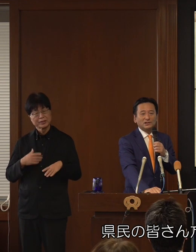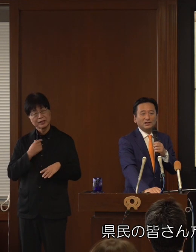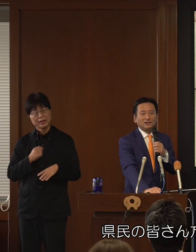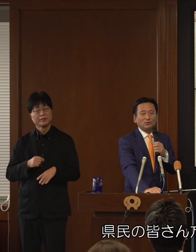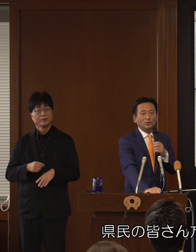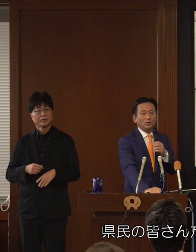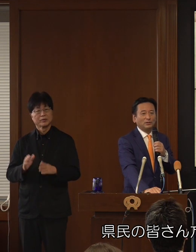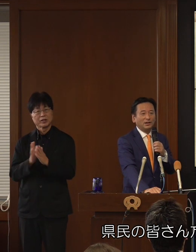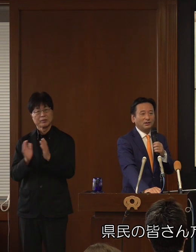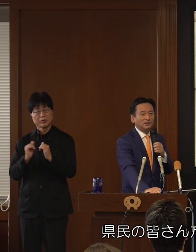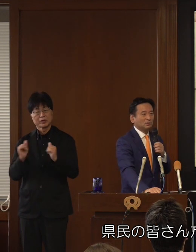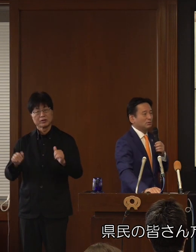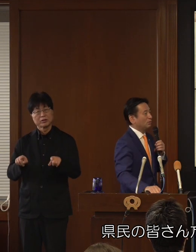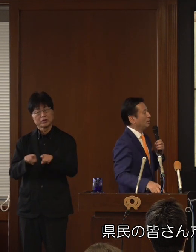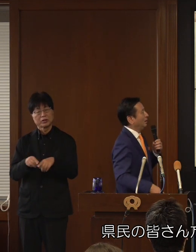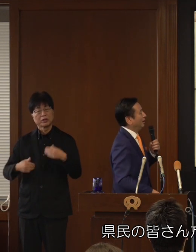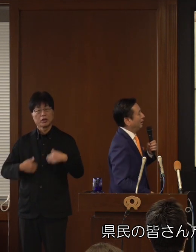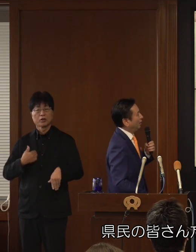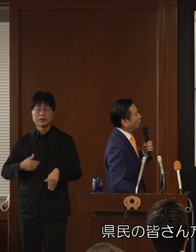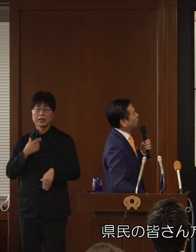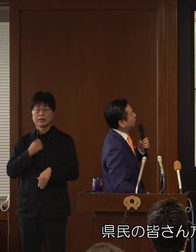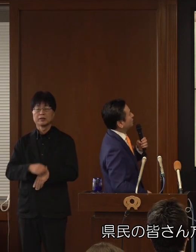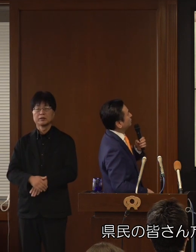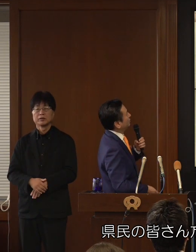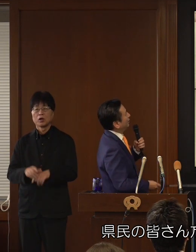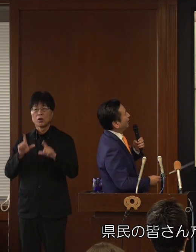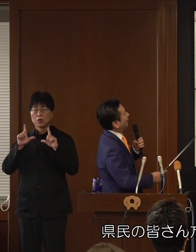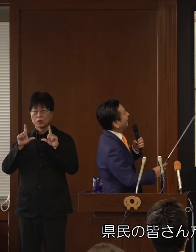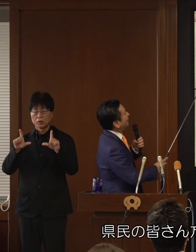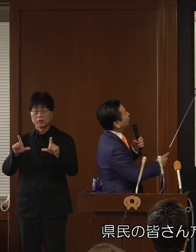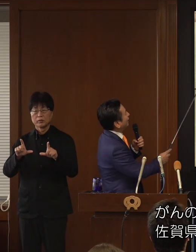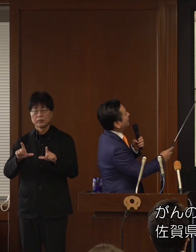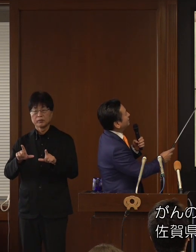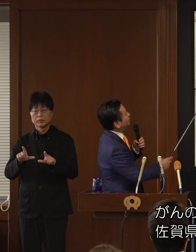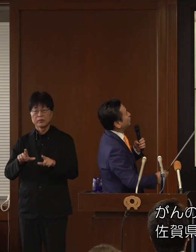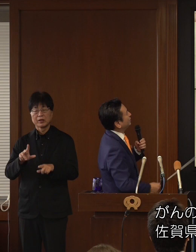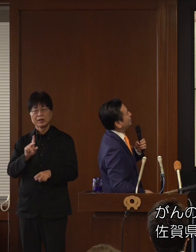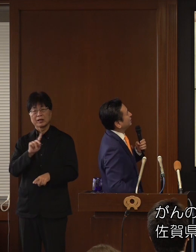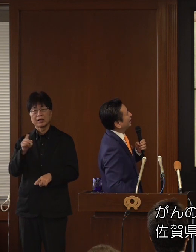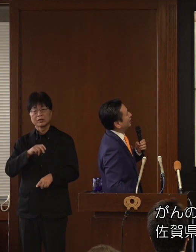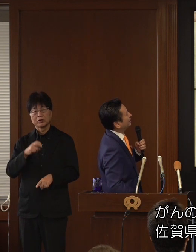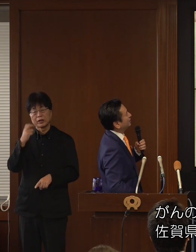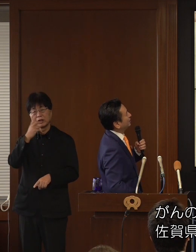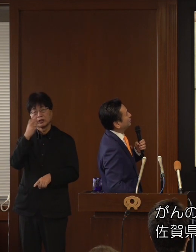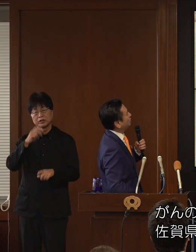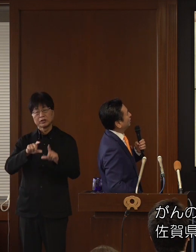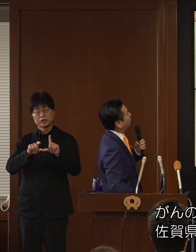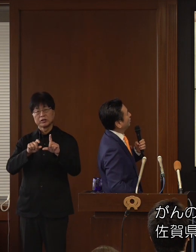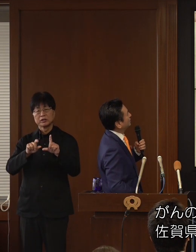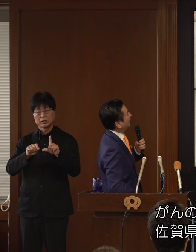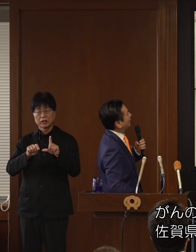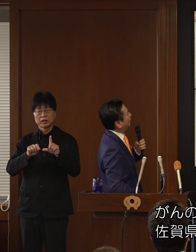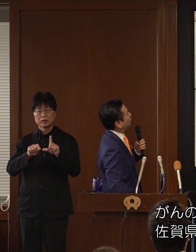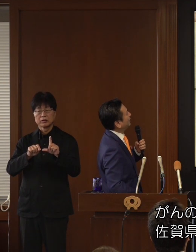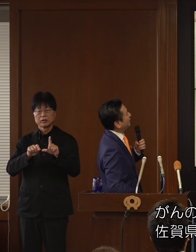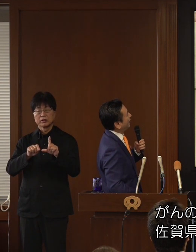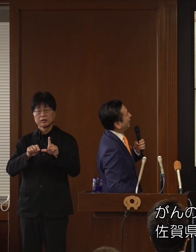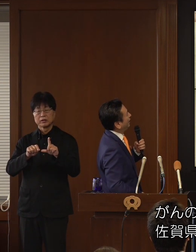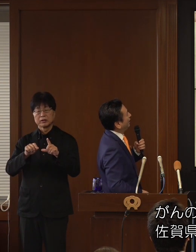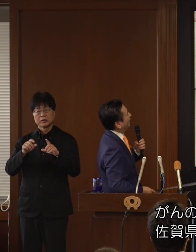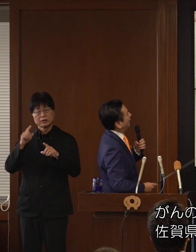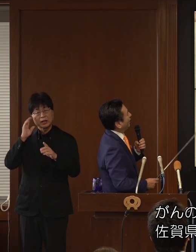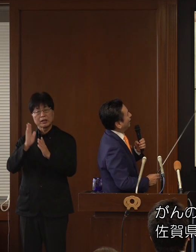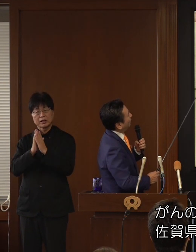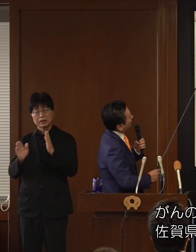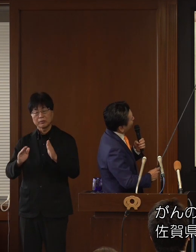県民の皆さん方と喜びたい一つの、報告です。がんの検診受診率が非常に佐賀県は伸びてい